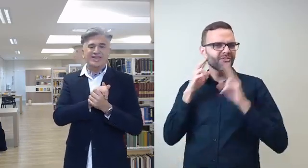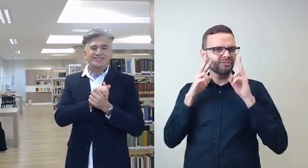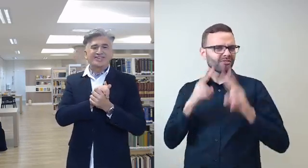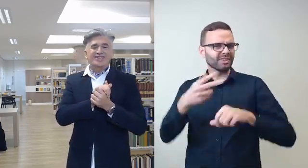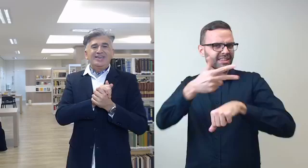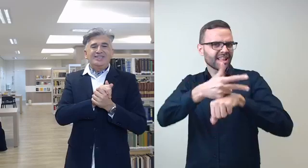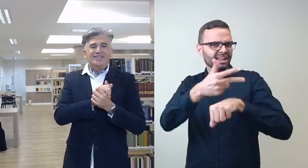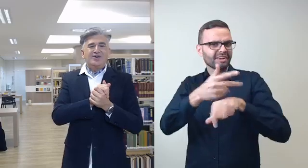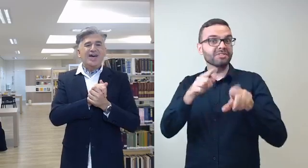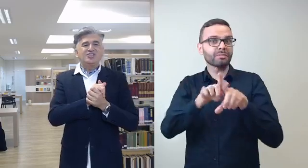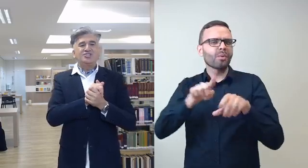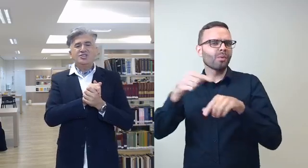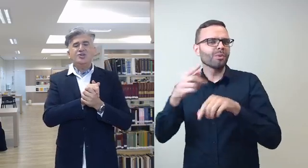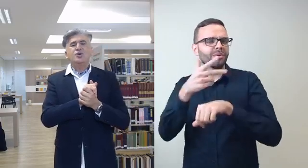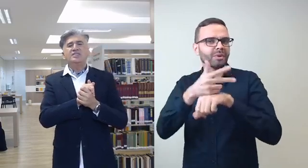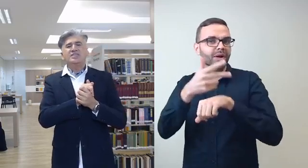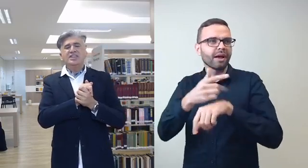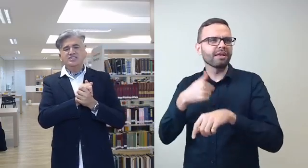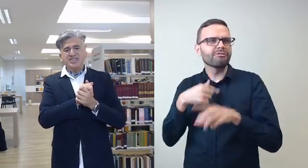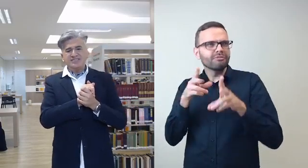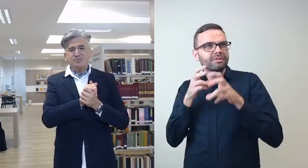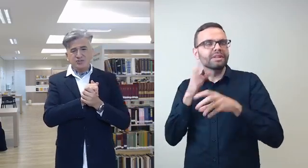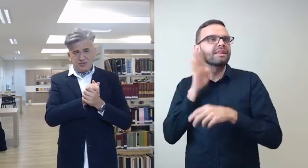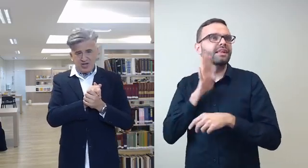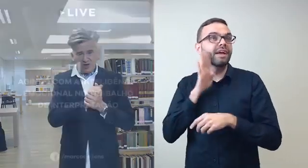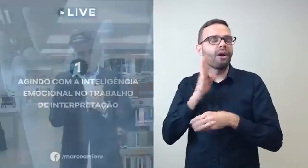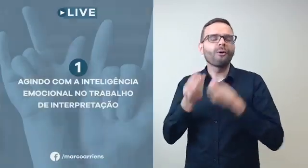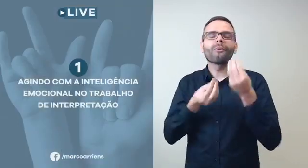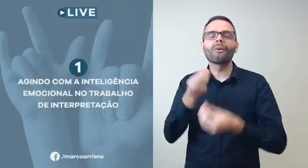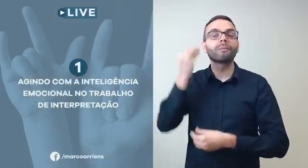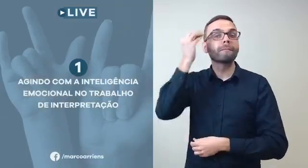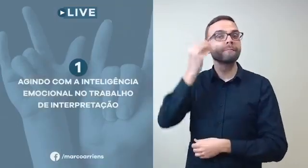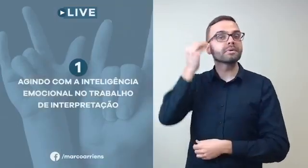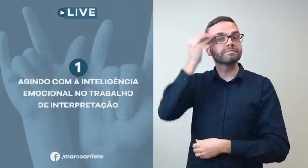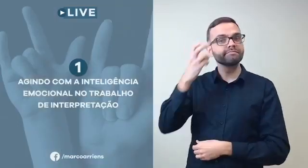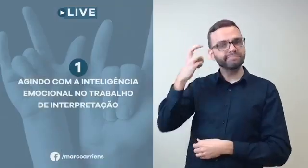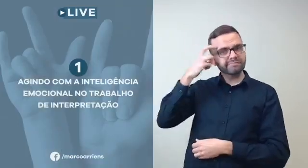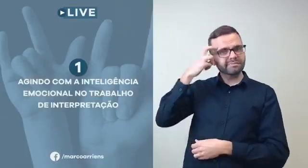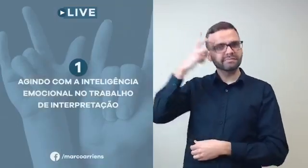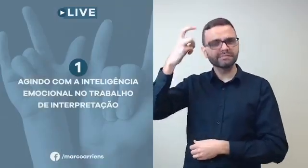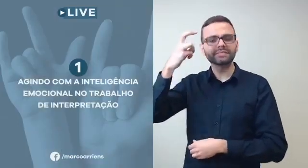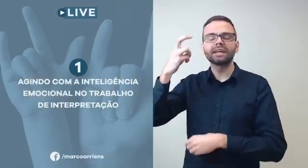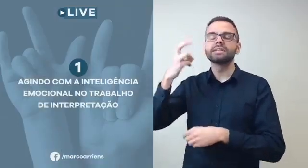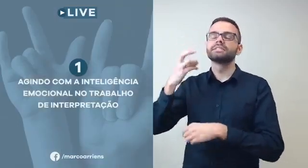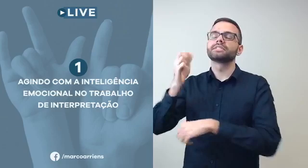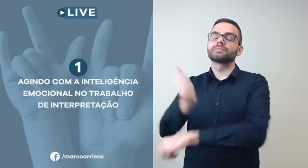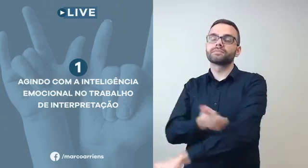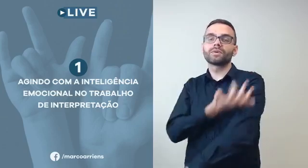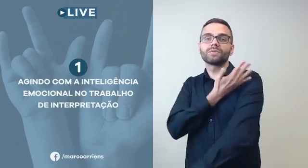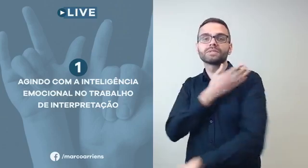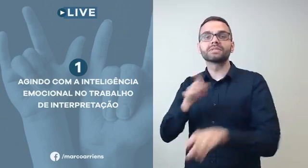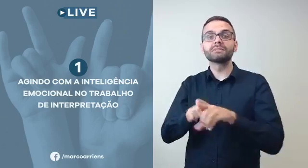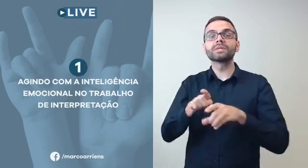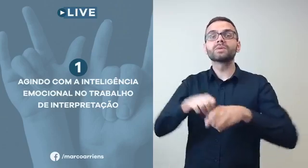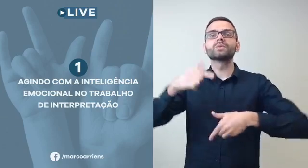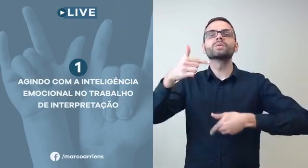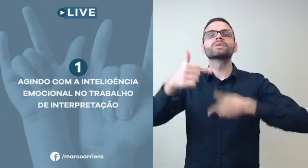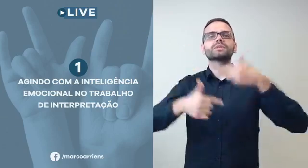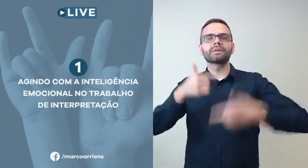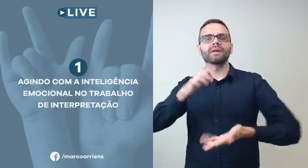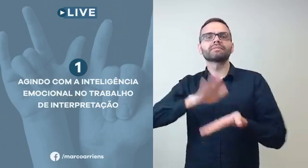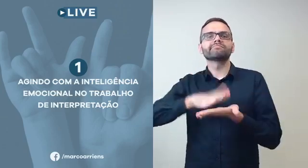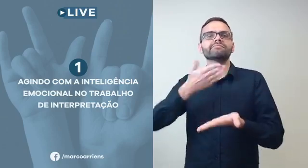de graça. Então, agir com inteligência emocional no trabalho de interpretação. Primeiro